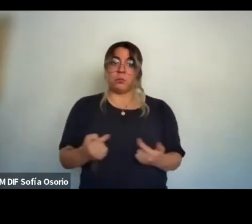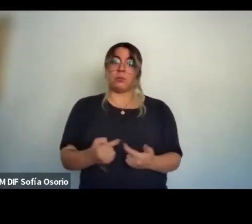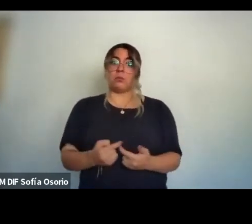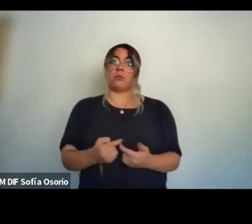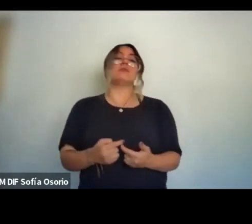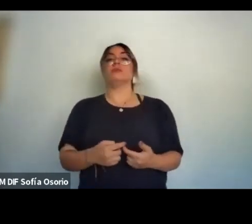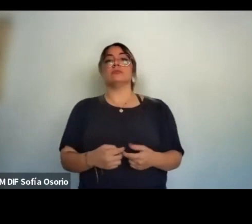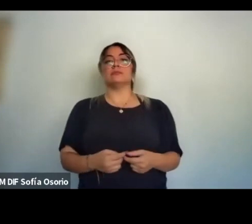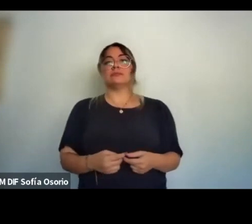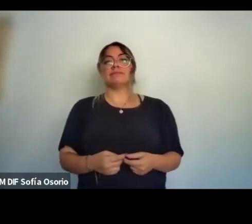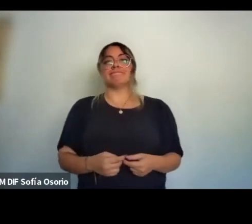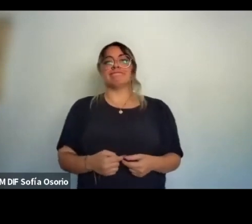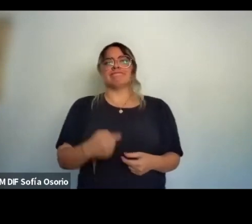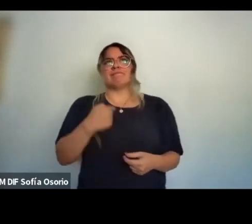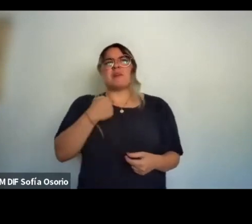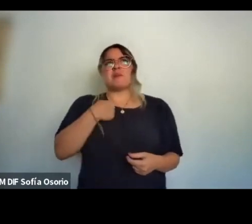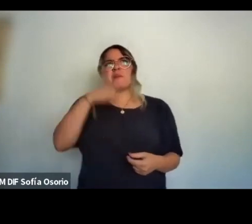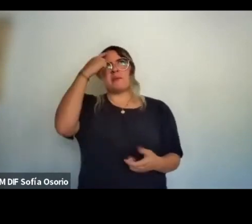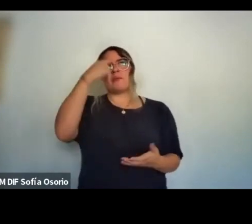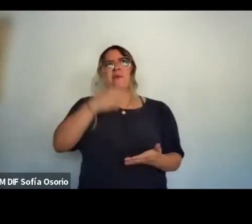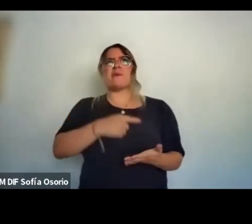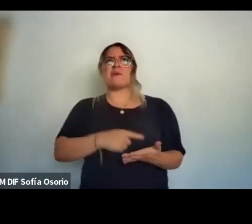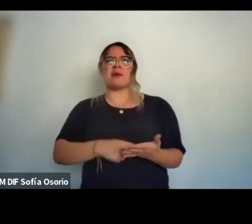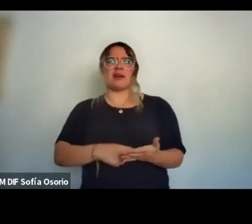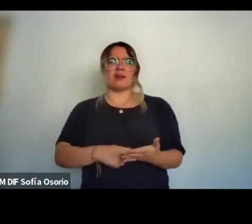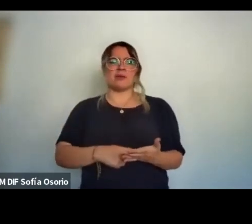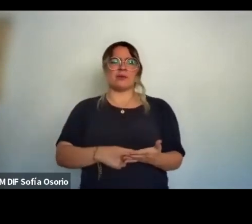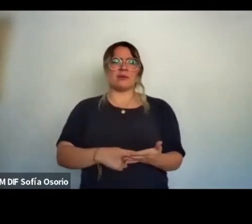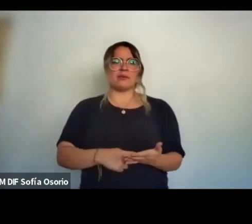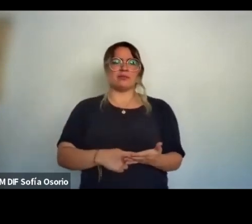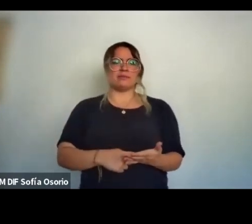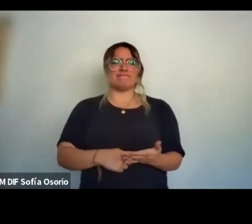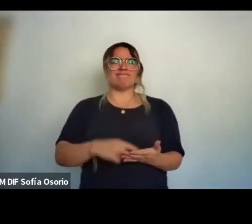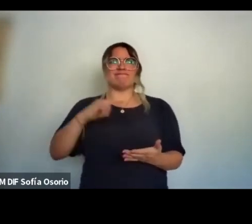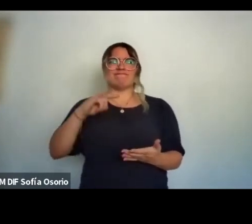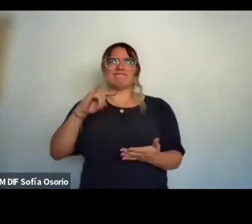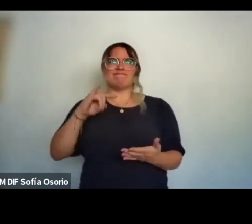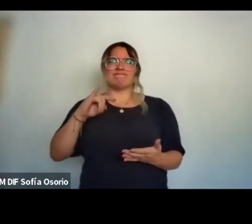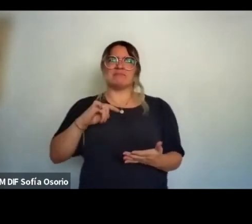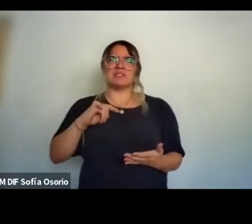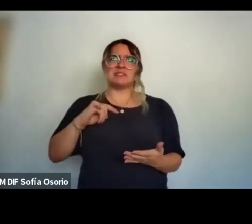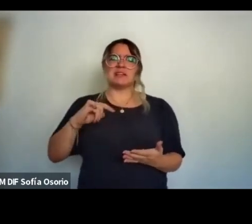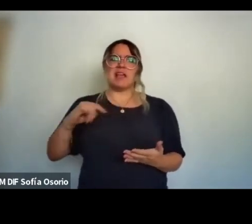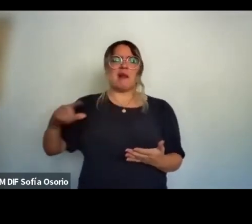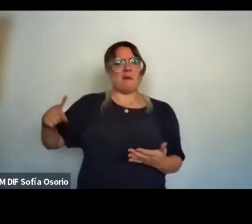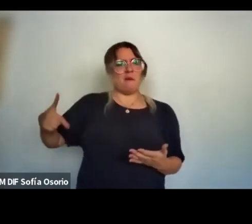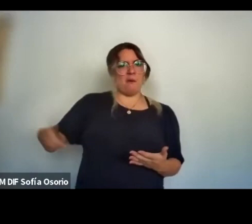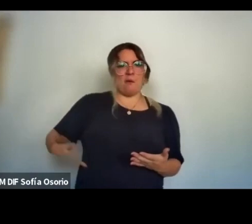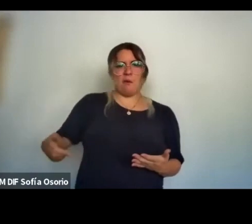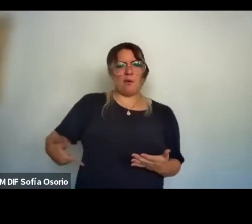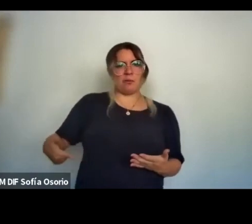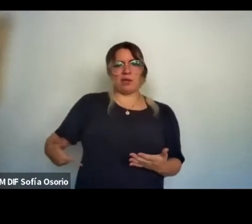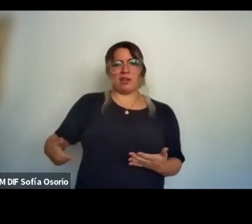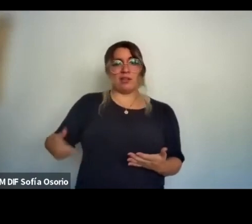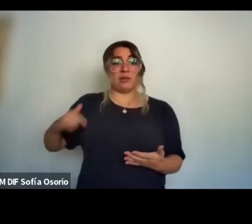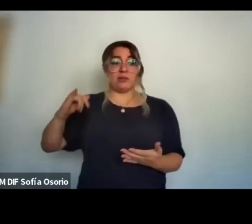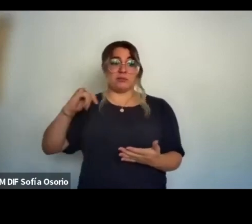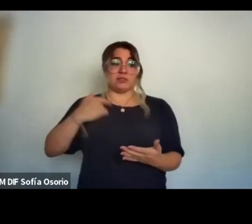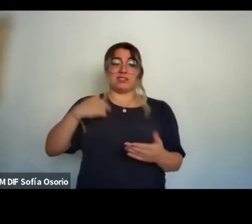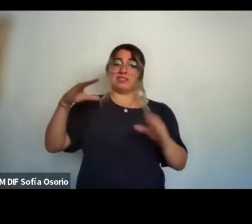Esto, desde mi perspectiva, es un disciplinamiento que tenemos y que poco a poco lo vamos